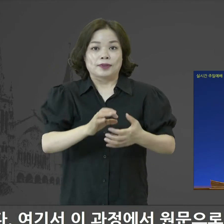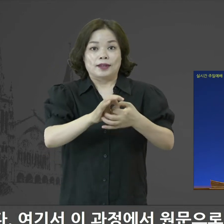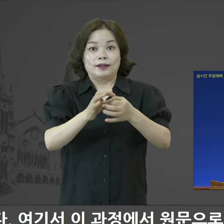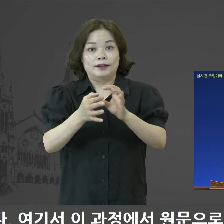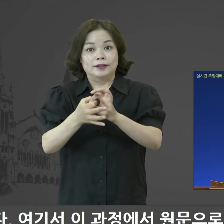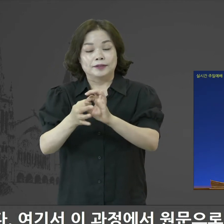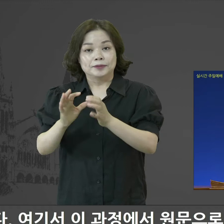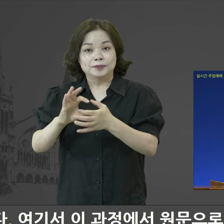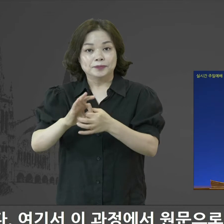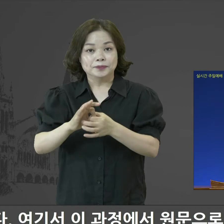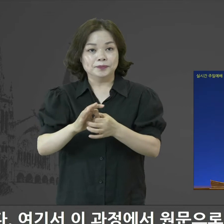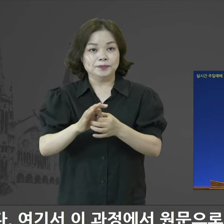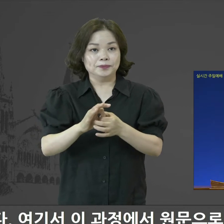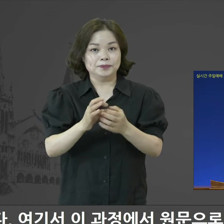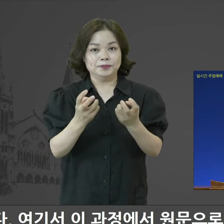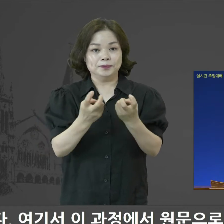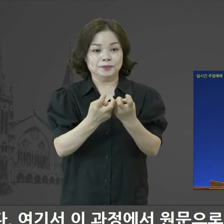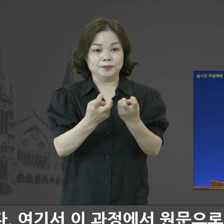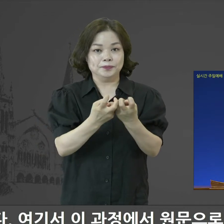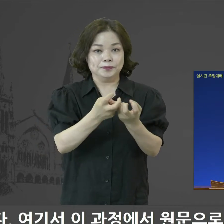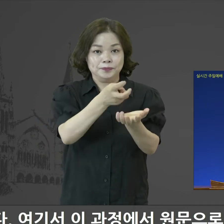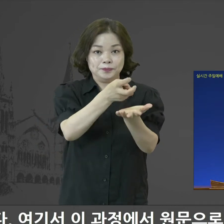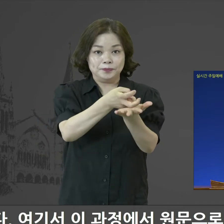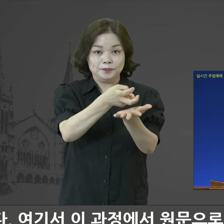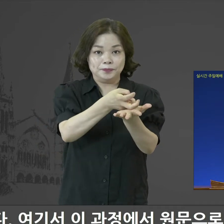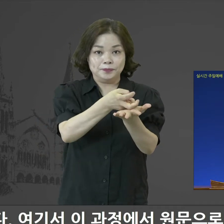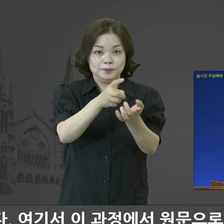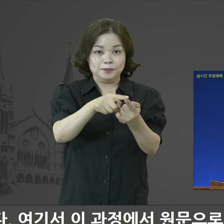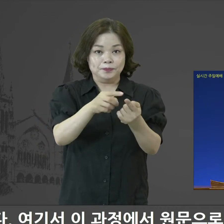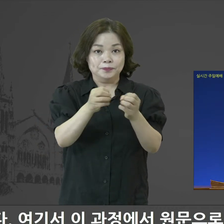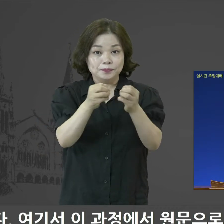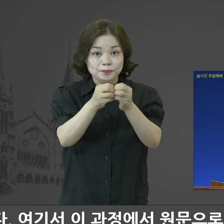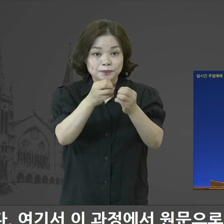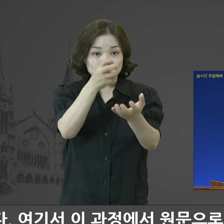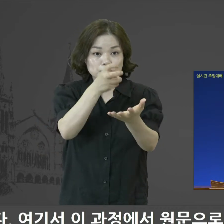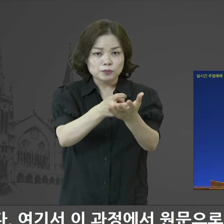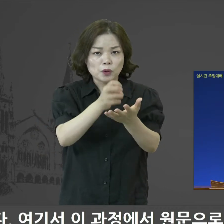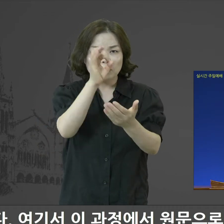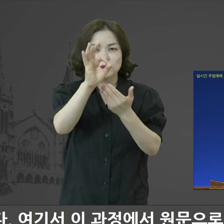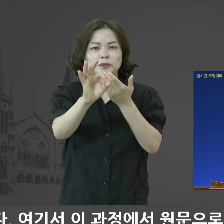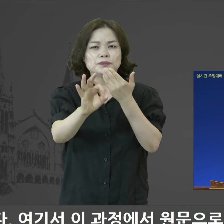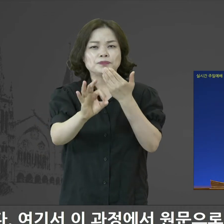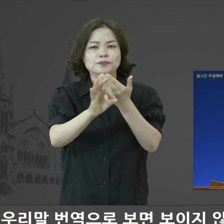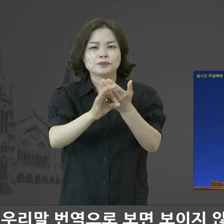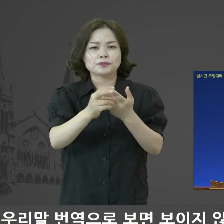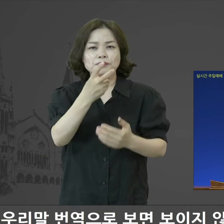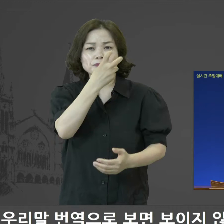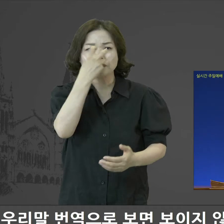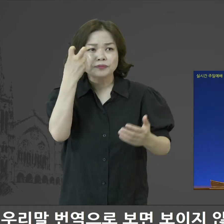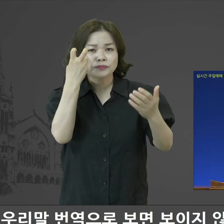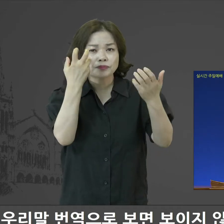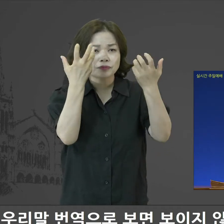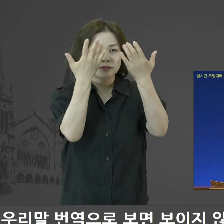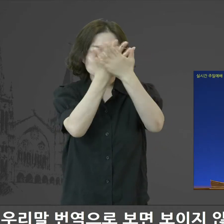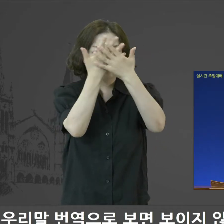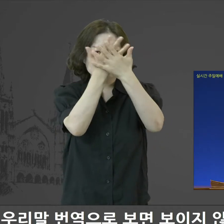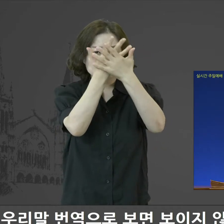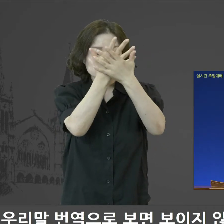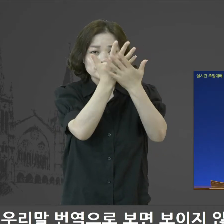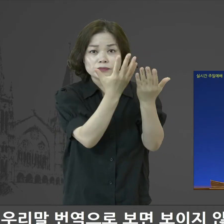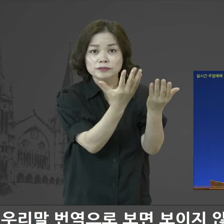헬라어 어법, 헬라어 문법, 그걸 그대로 보게 되면요, 총명이 어두워진 것이 완료됐어요.